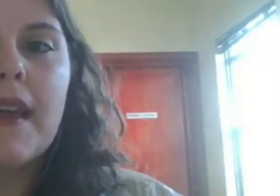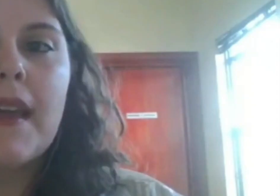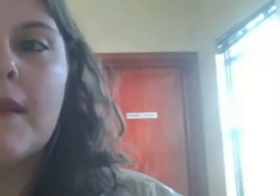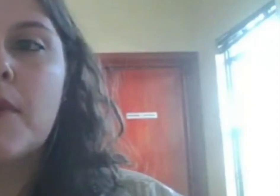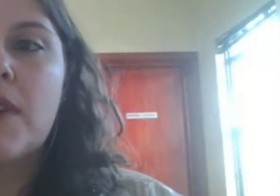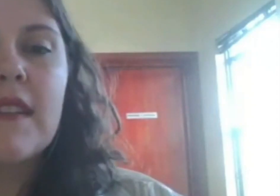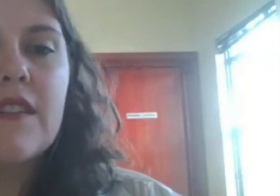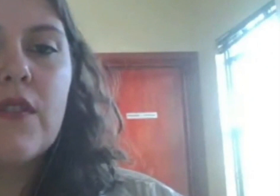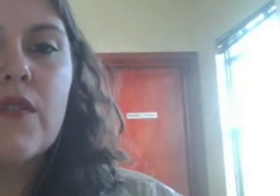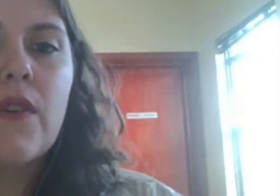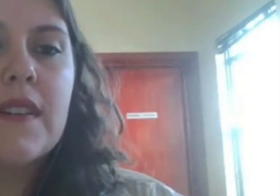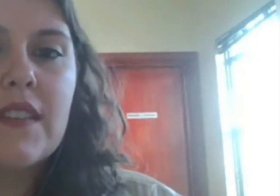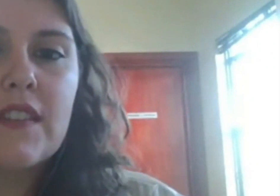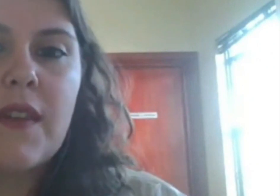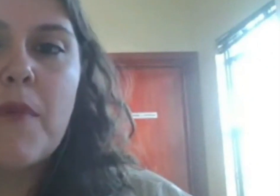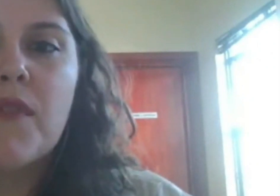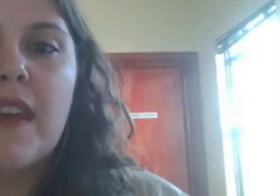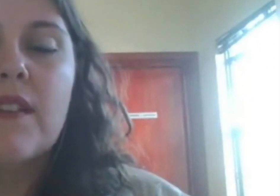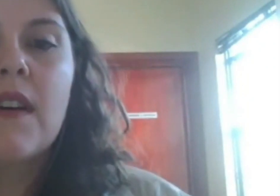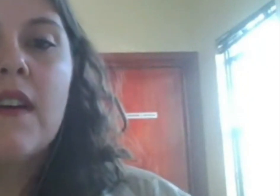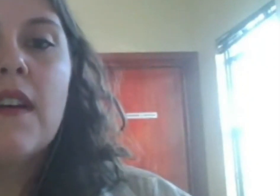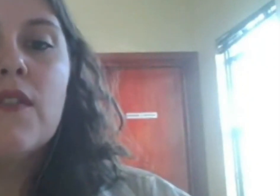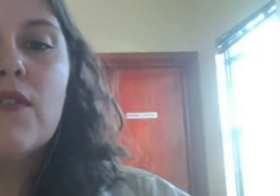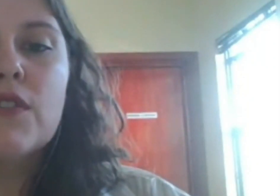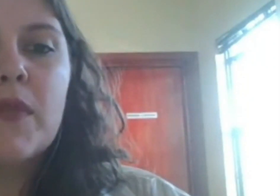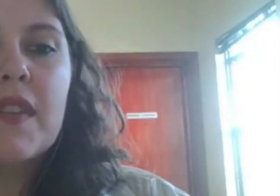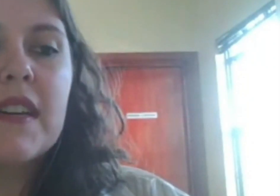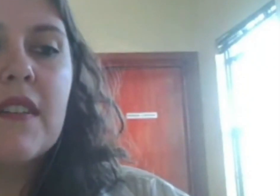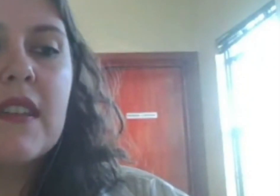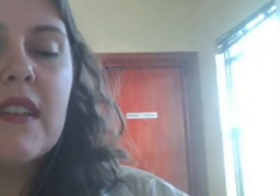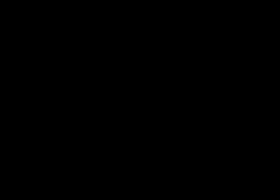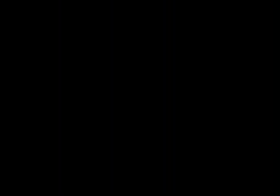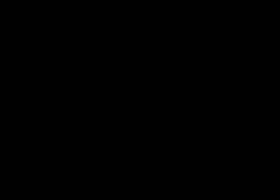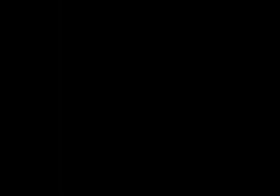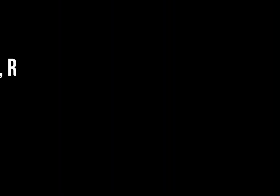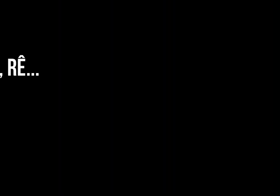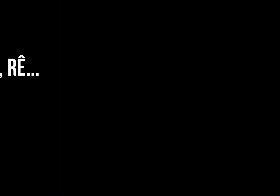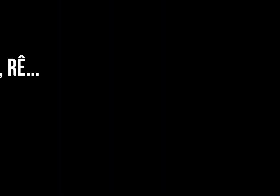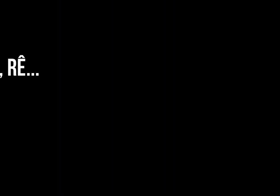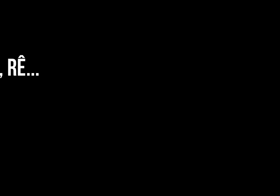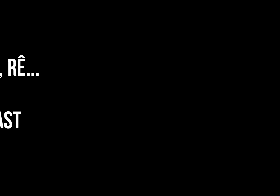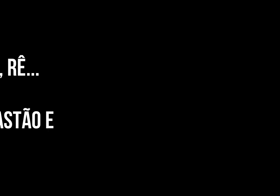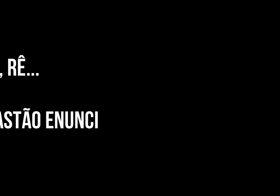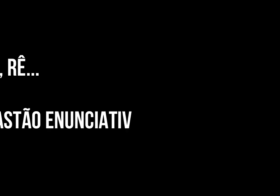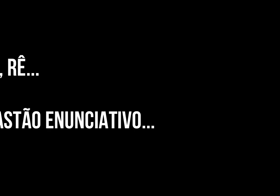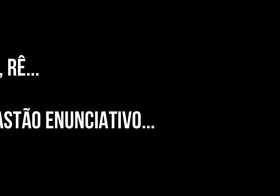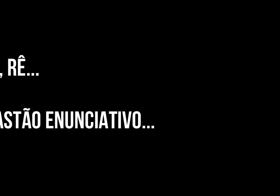The colors of the rainbow, so pretty in the skies,